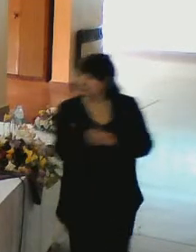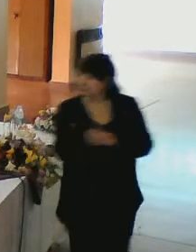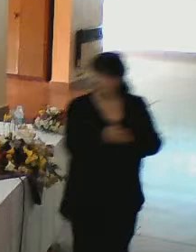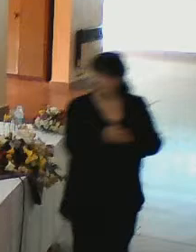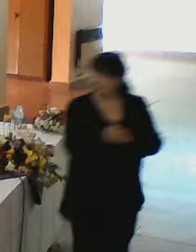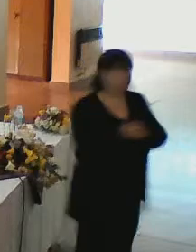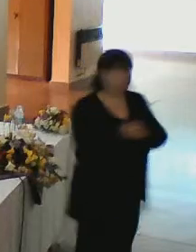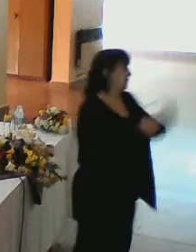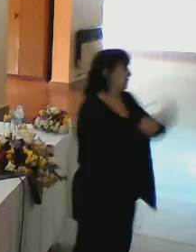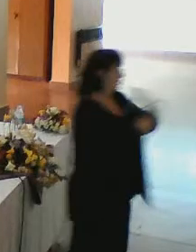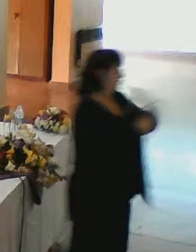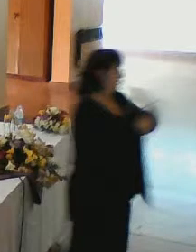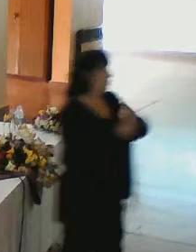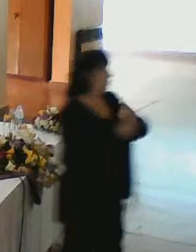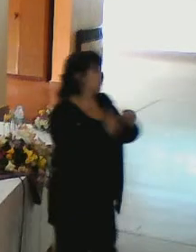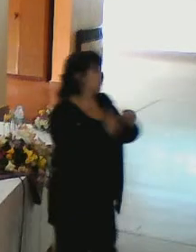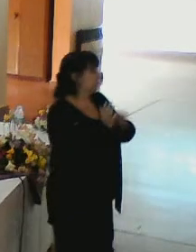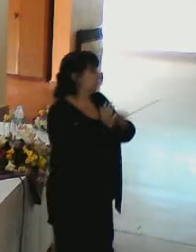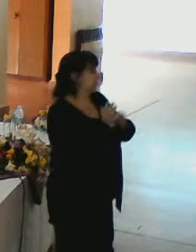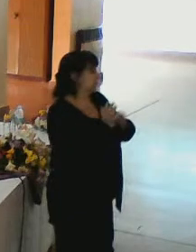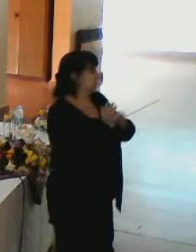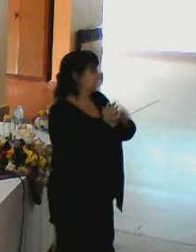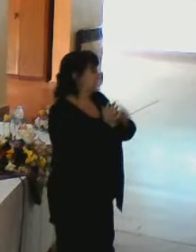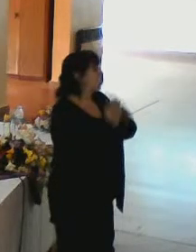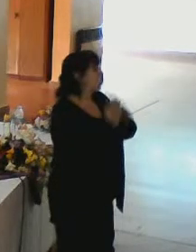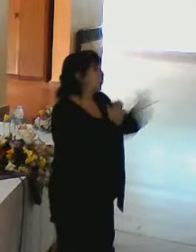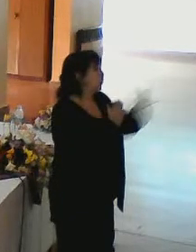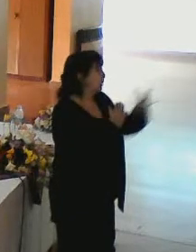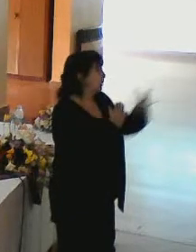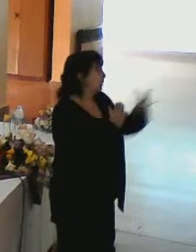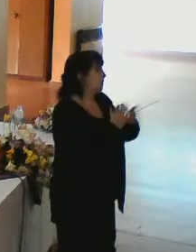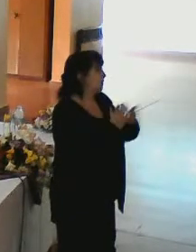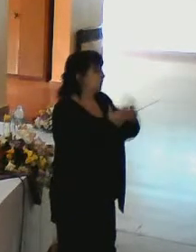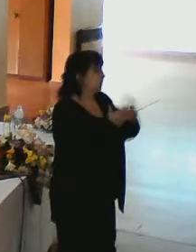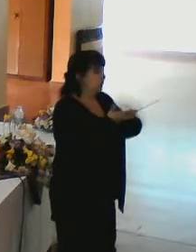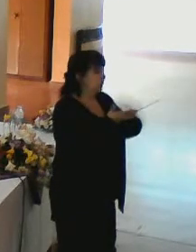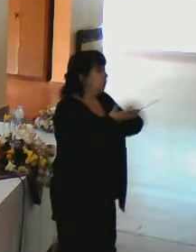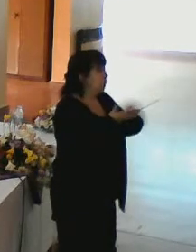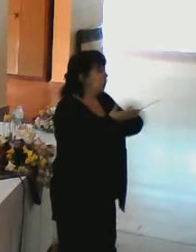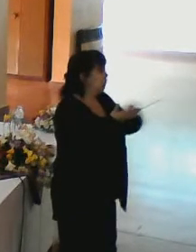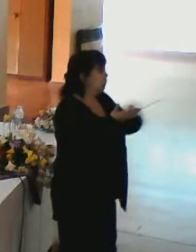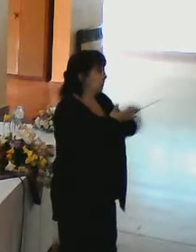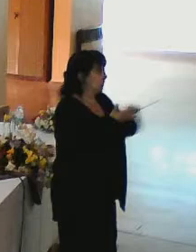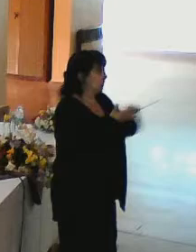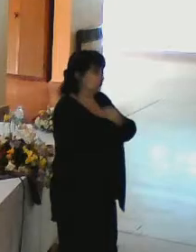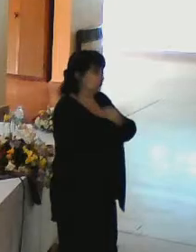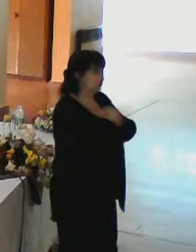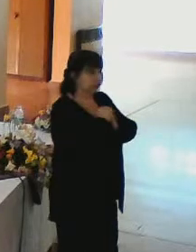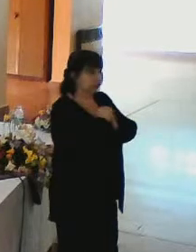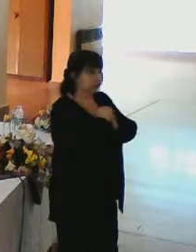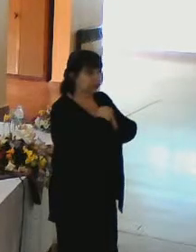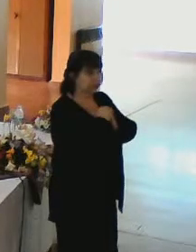Y ahí tratamos de derivar, tratamos de hacer una chiquita, igual las preguntas van a